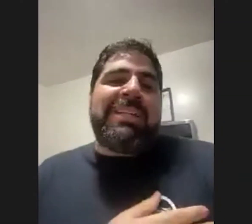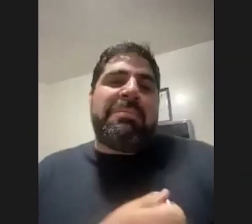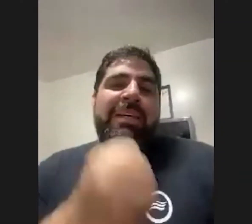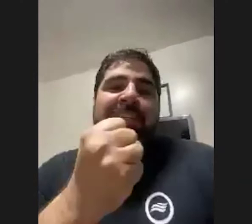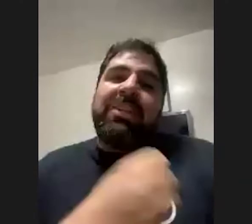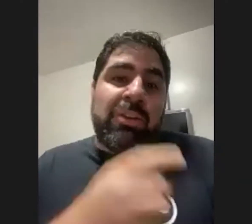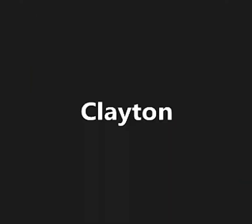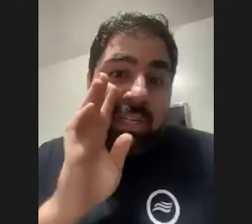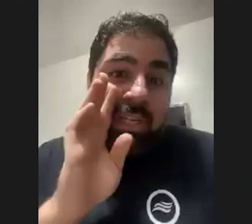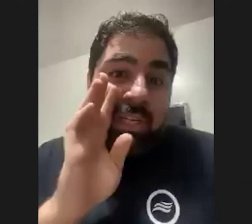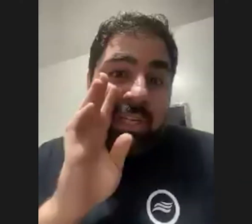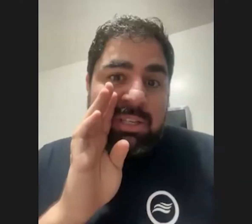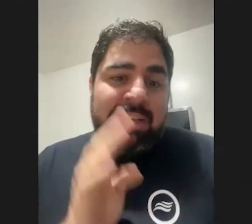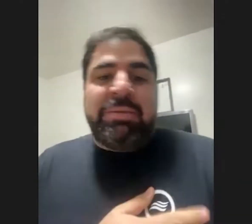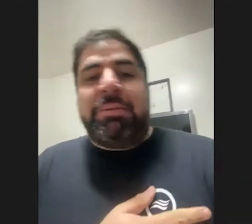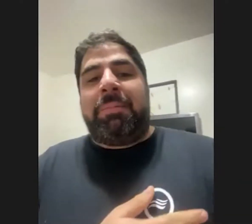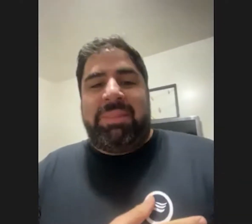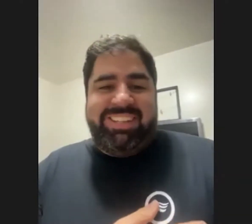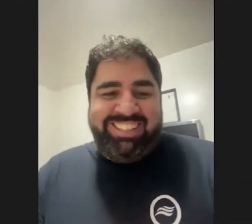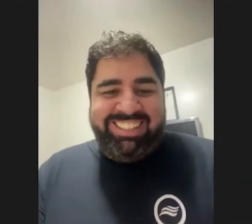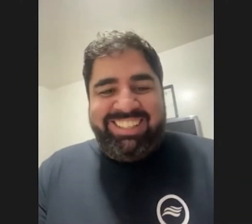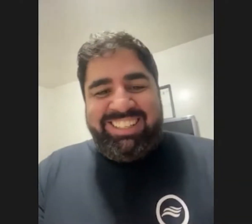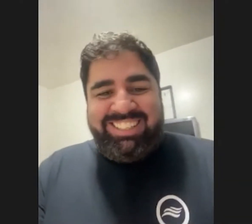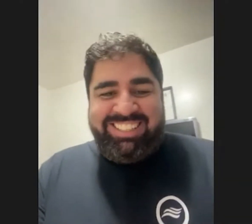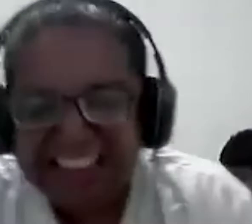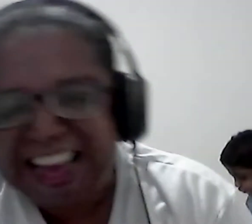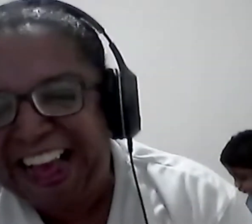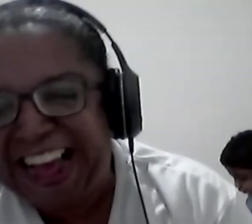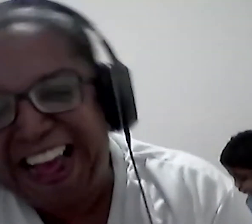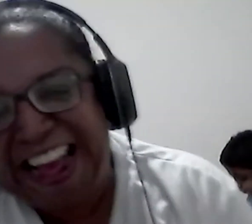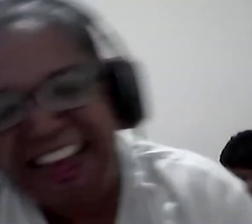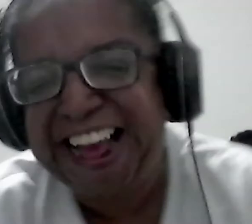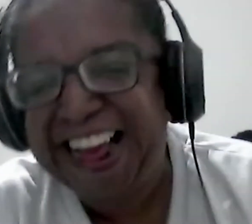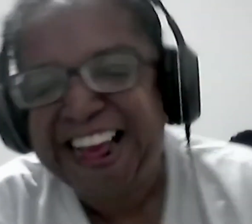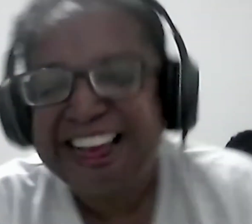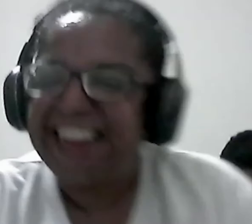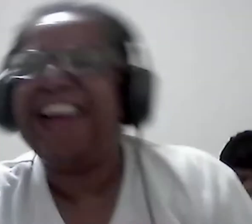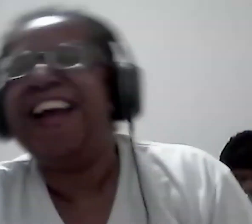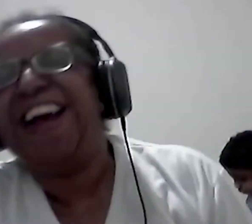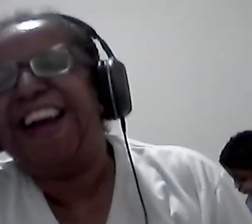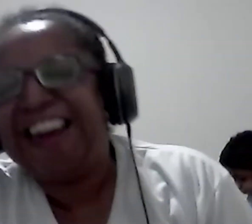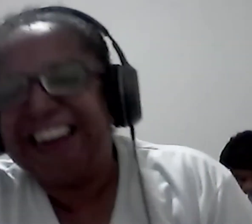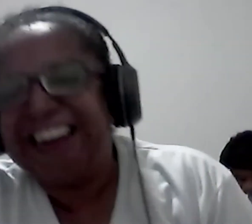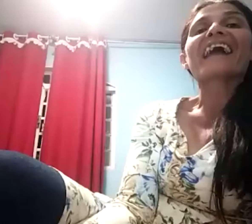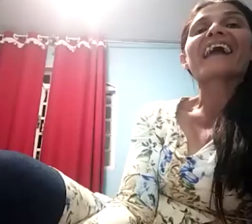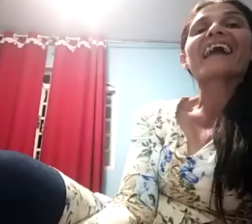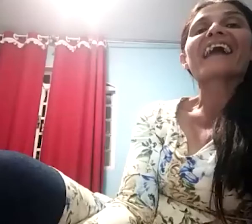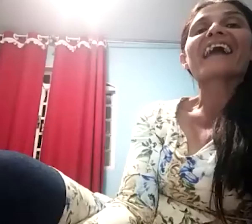também. Eu tô Eu já forçando. estou tirando proveito dela, viu? que legal. Já peguei umas filhinhas com